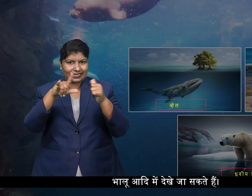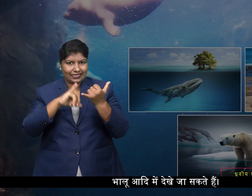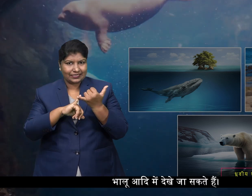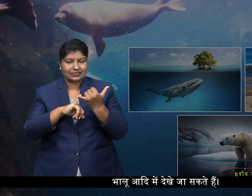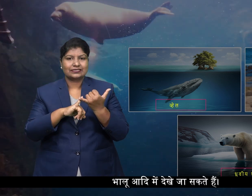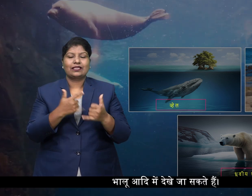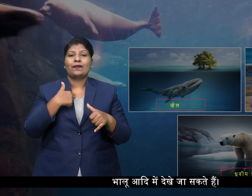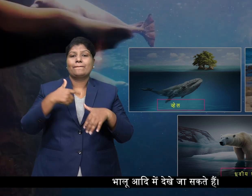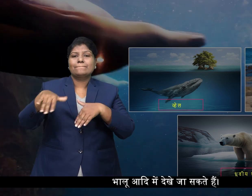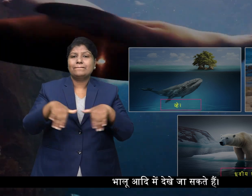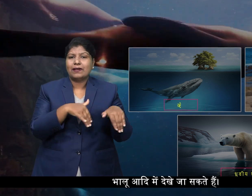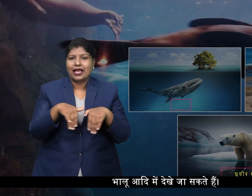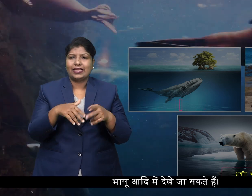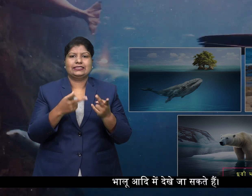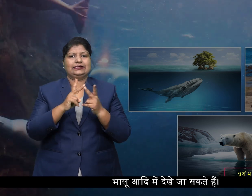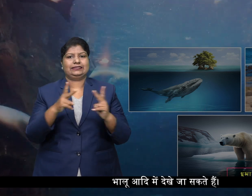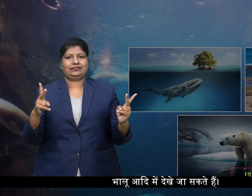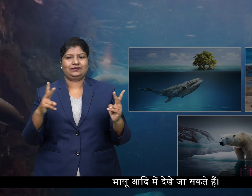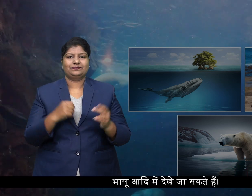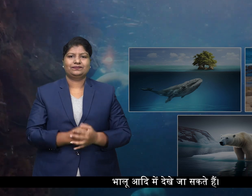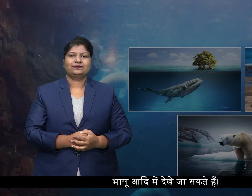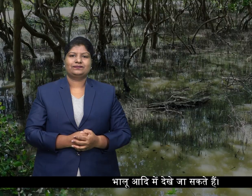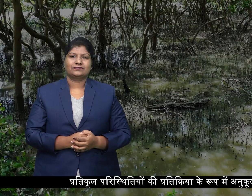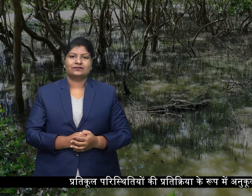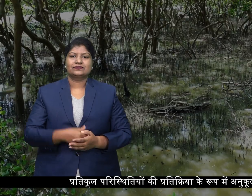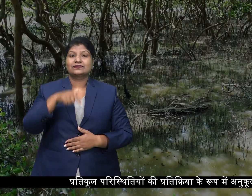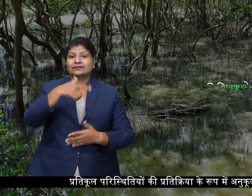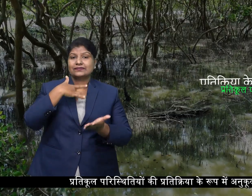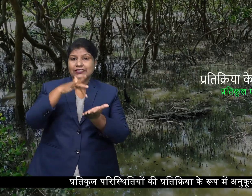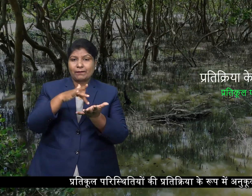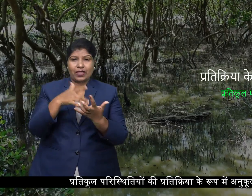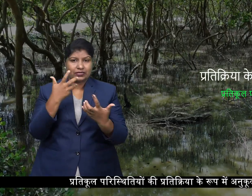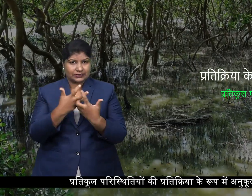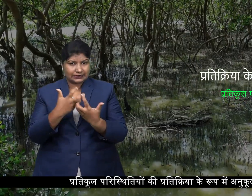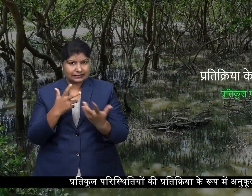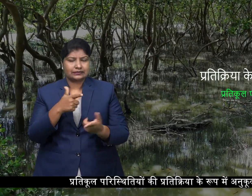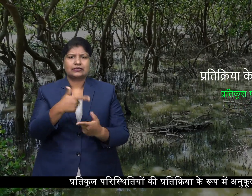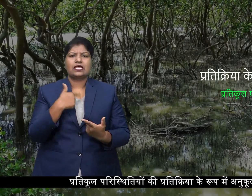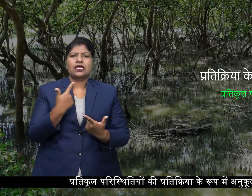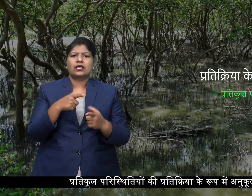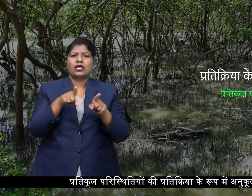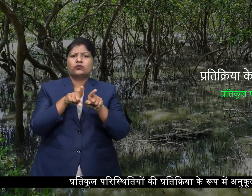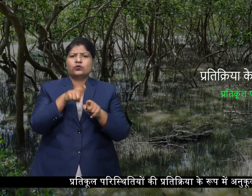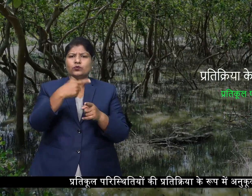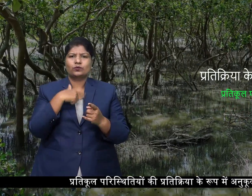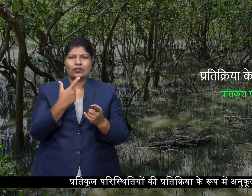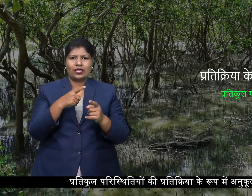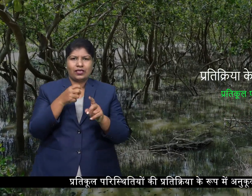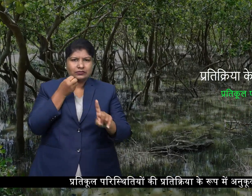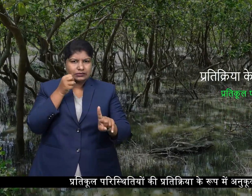भालू आदि में देखे जा सकते हैं। प्रतिकूल परिस्थितियों की प्रतिक्रिया के रूप में अनुकूलन।